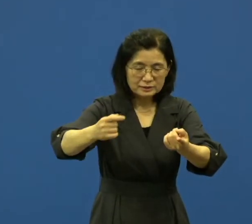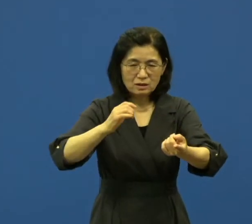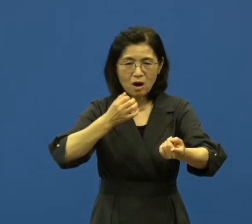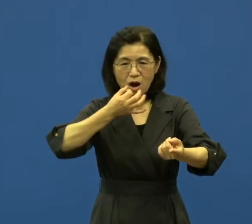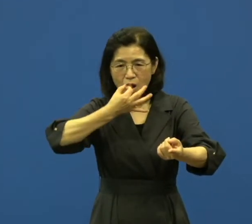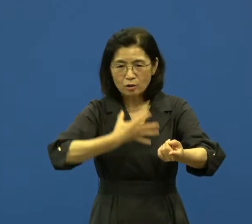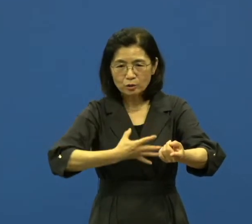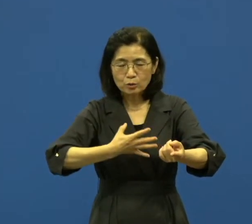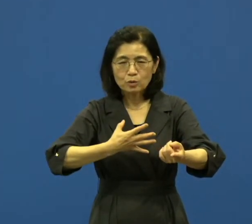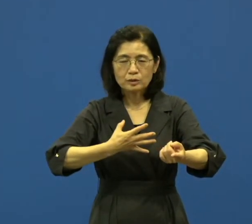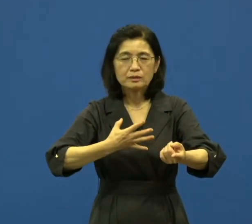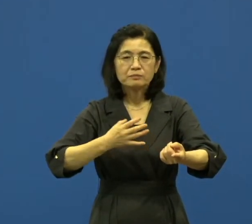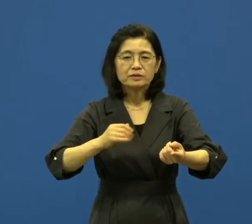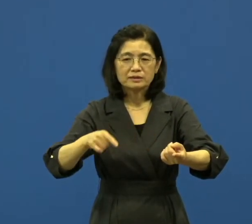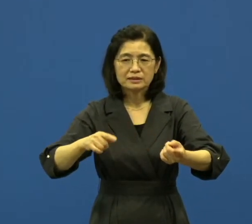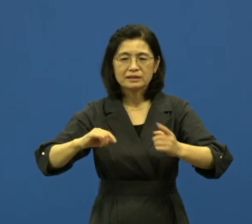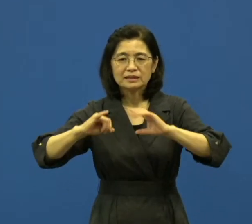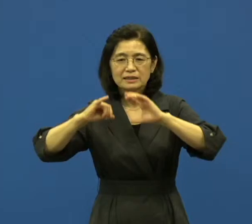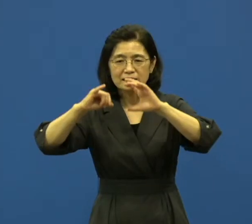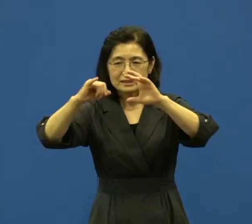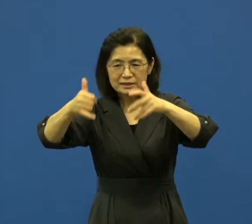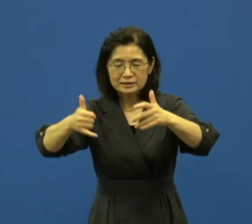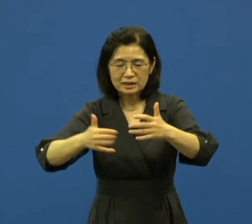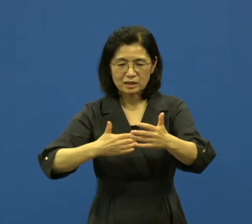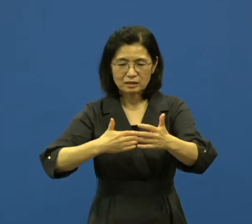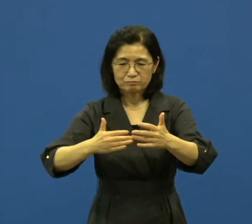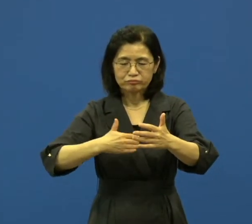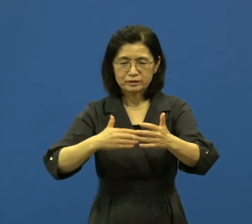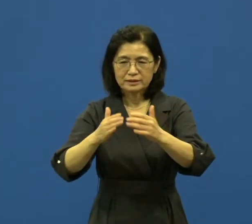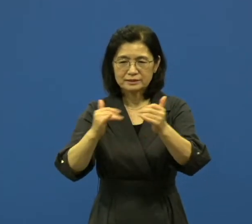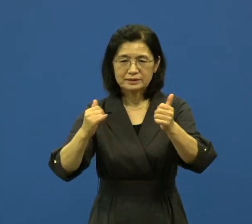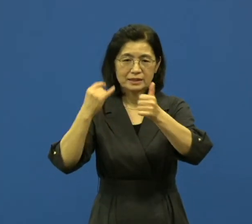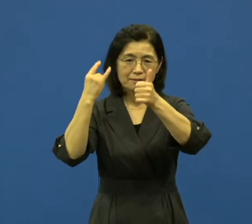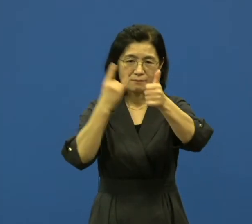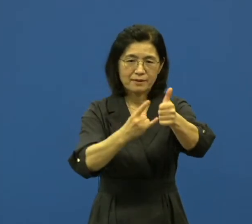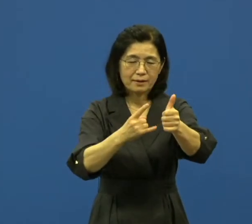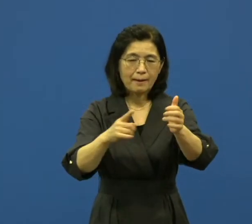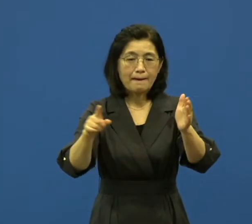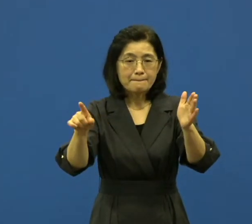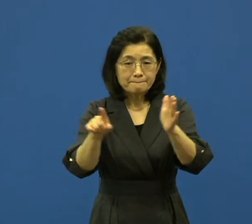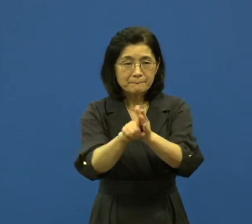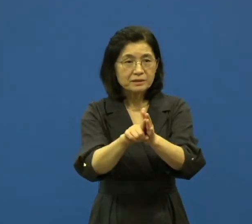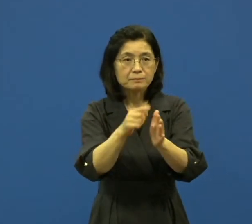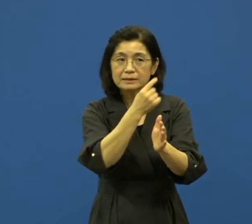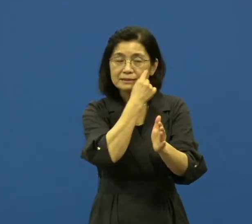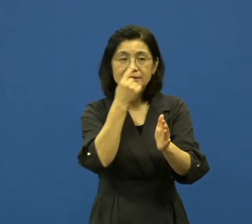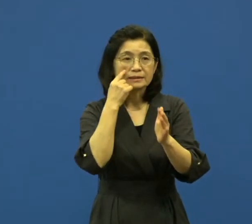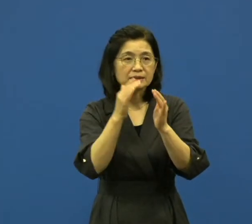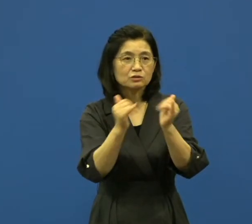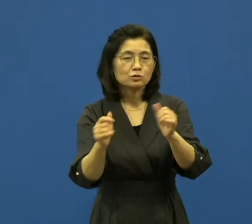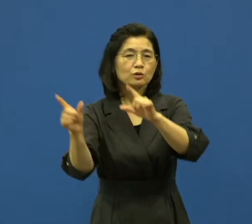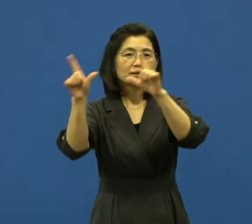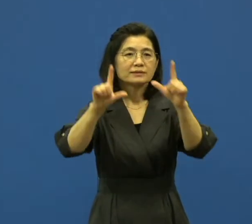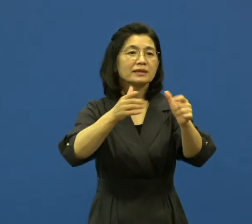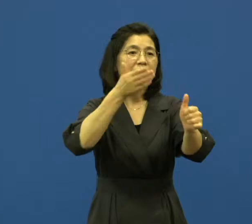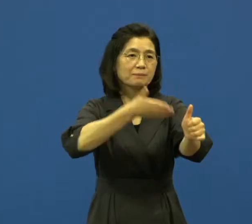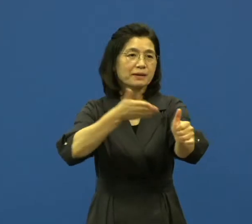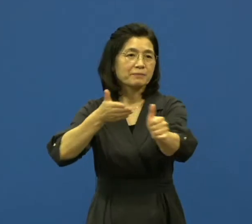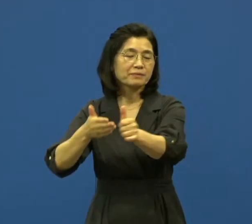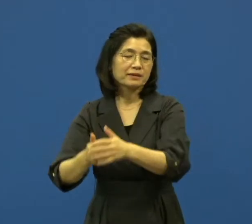속에서도 불안에 떨고 두려워하는 사람들에게 믿음의 증인들이 되시기를 주의 이름으로